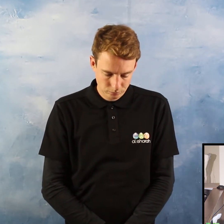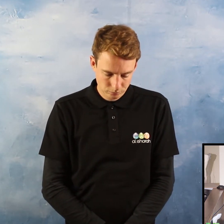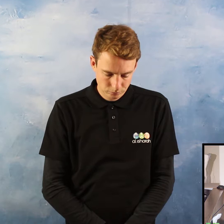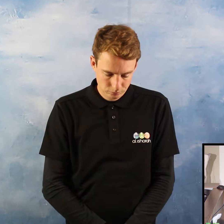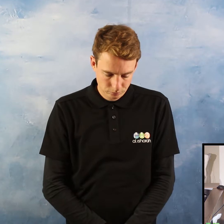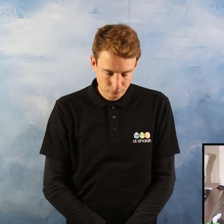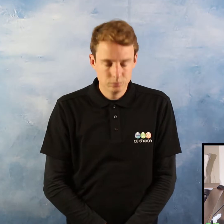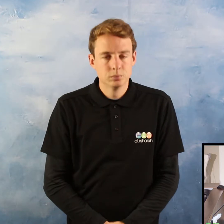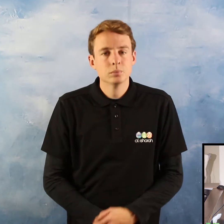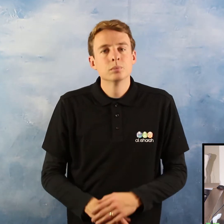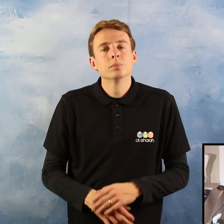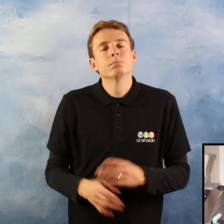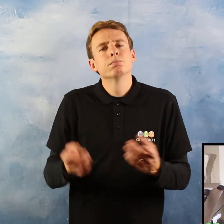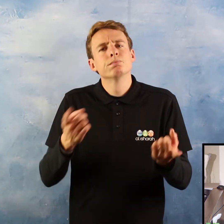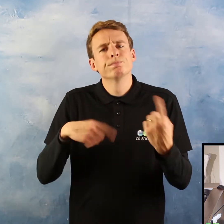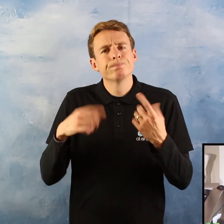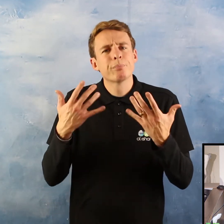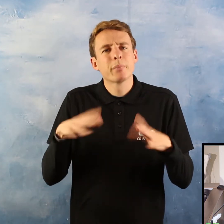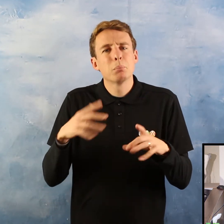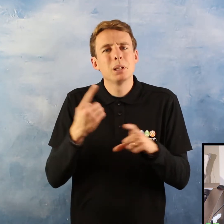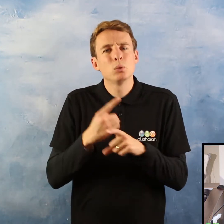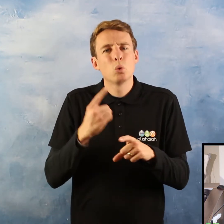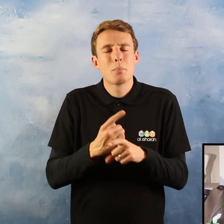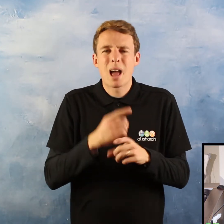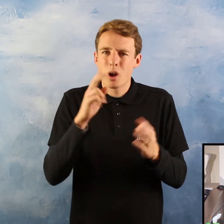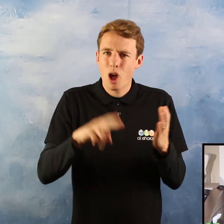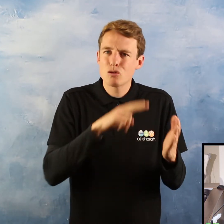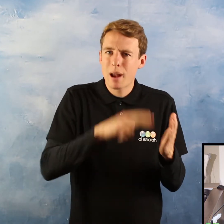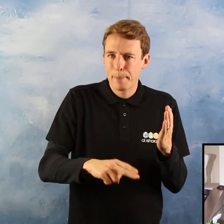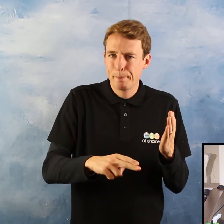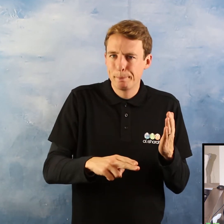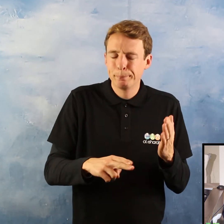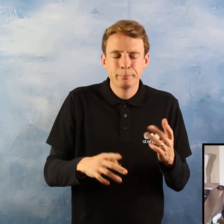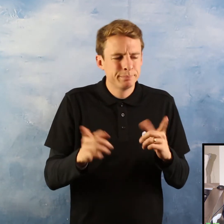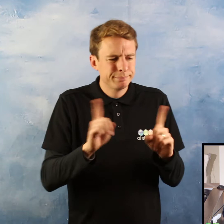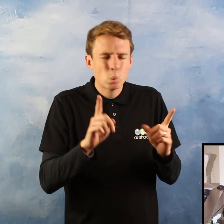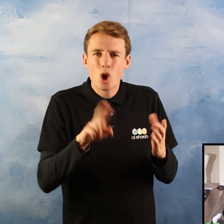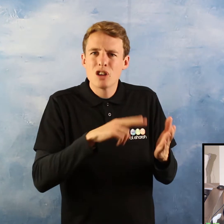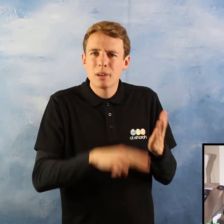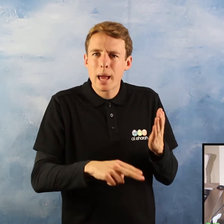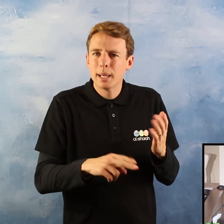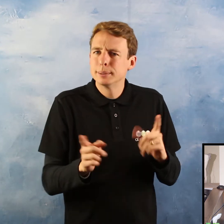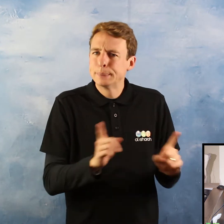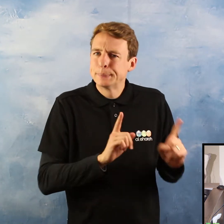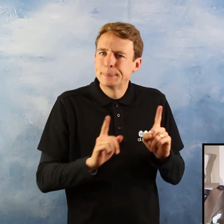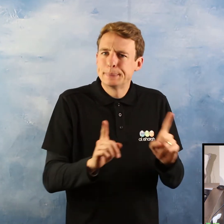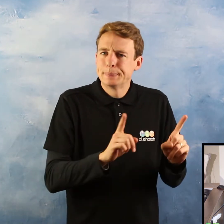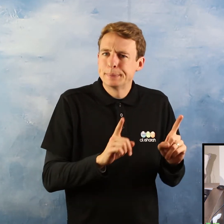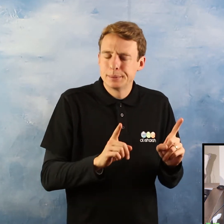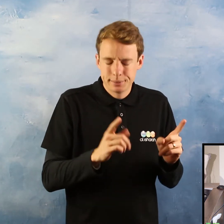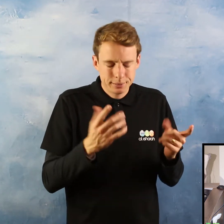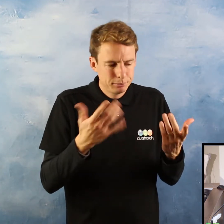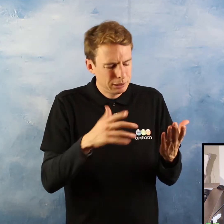يوم الدين أما بعد. We talked about especially haram what things are haram,